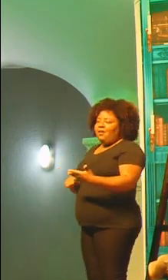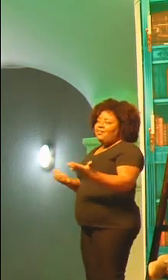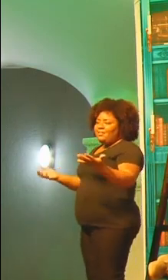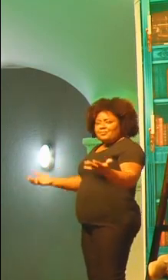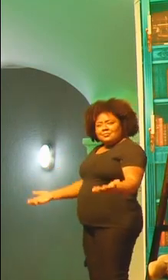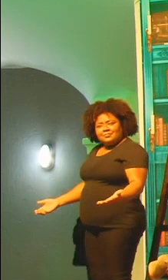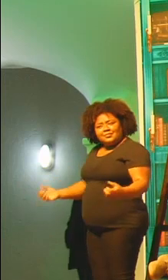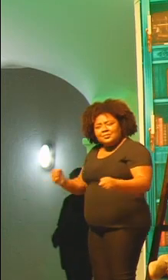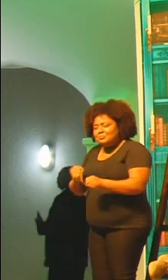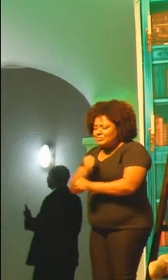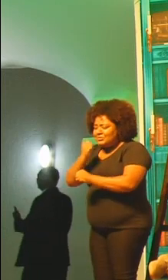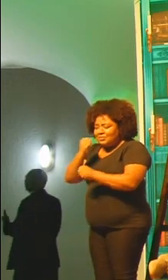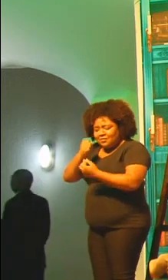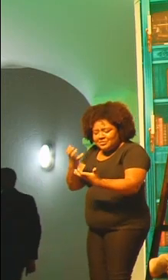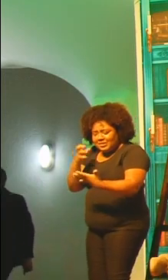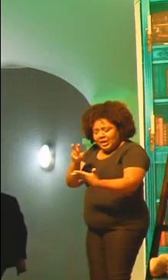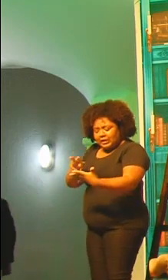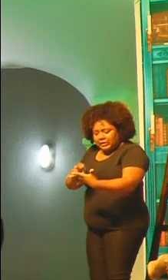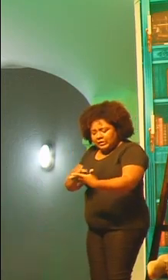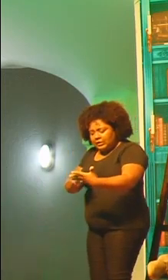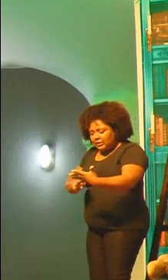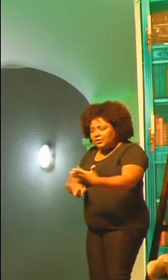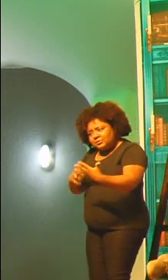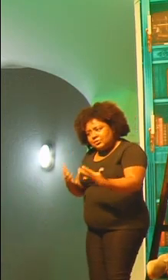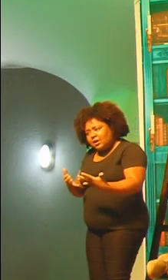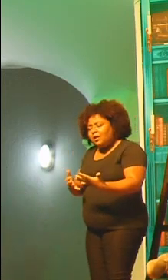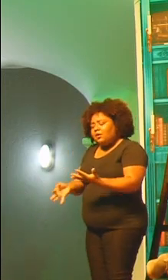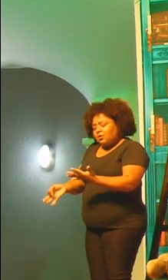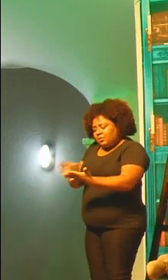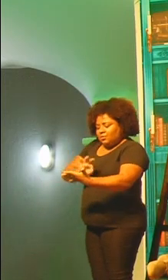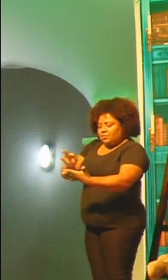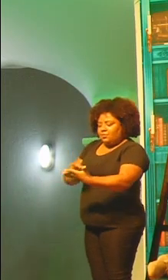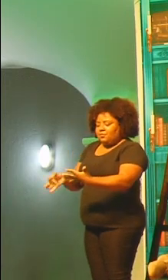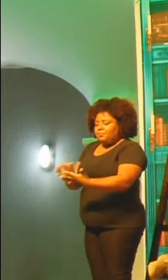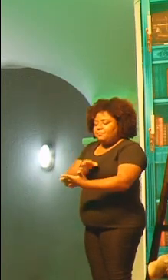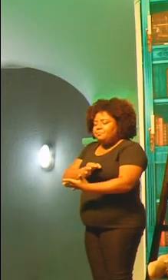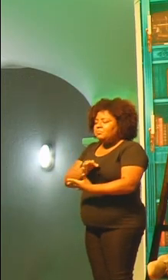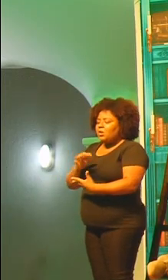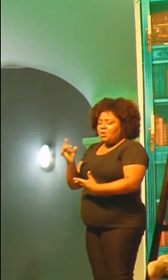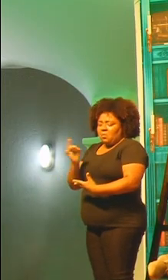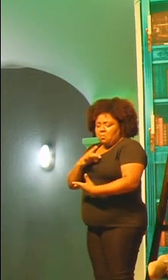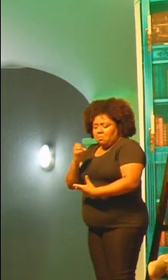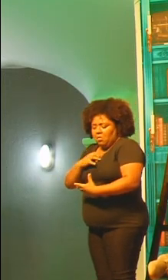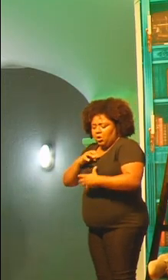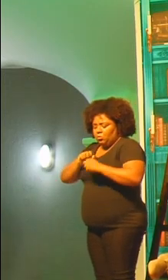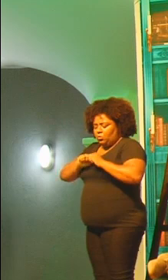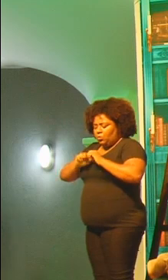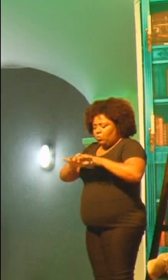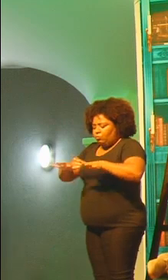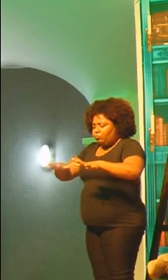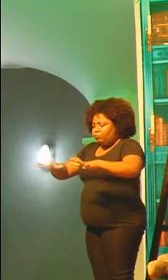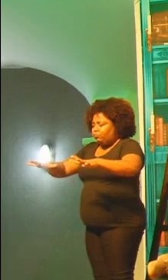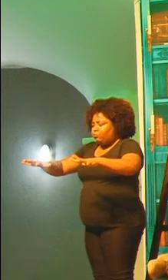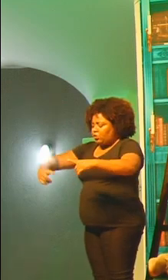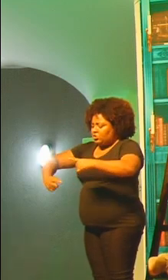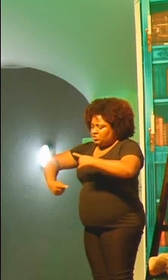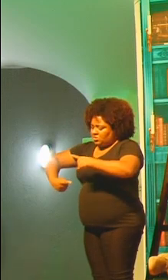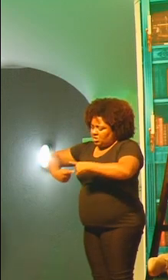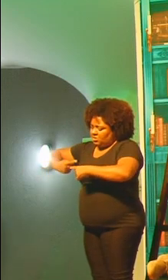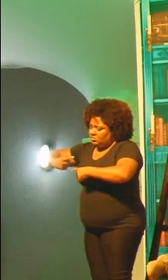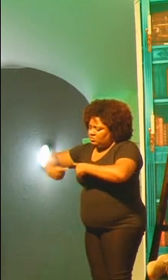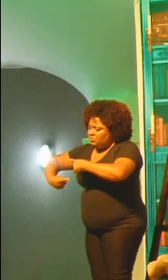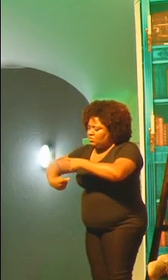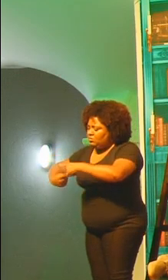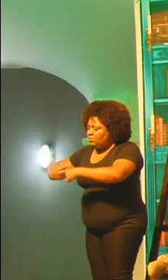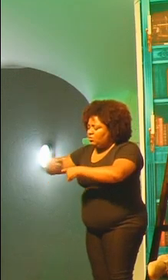É impossível parar, tá? O medo dominou gerações e bebeu em pequenas doses a coragem de muitos